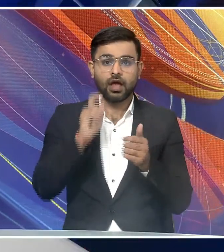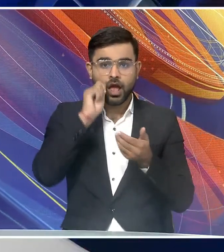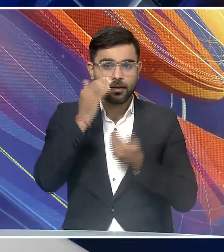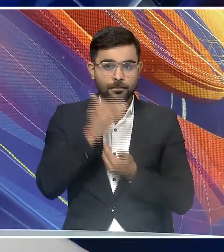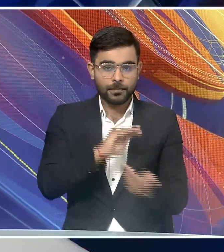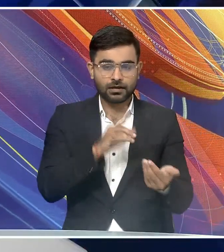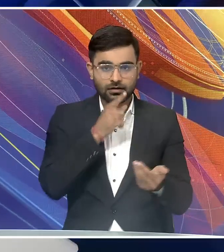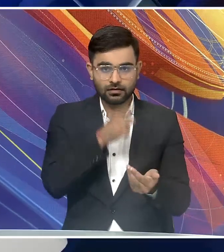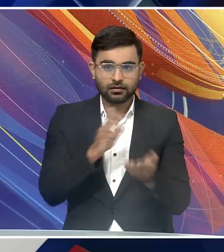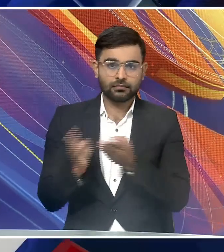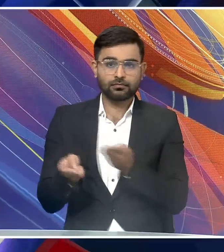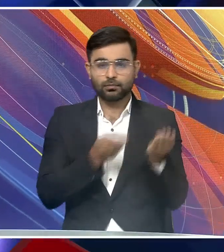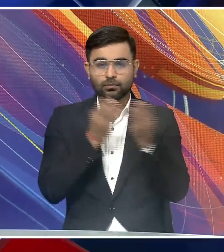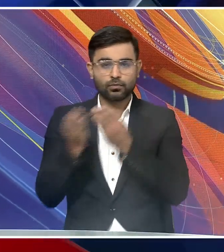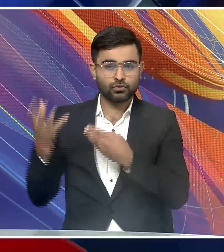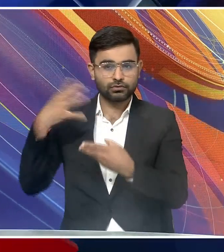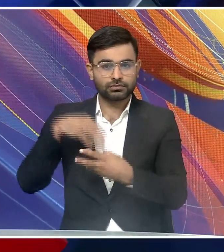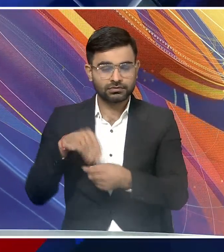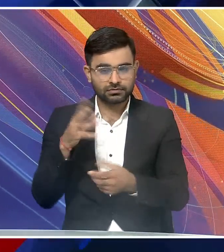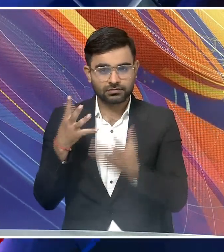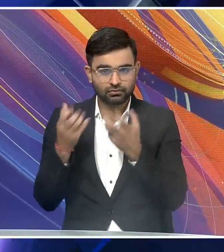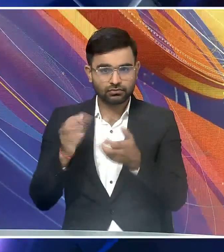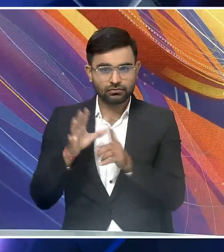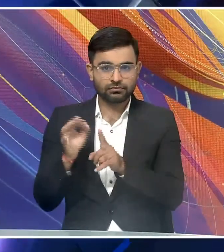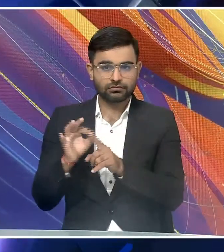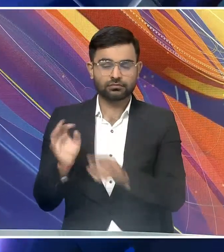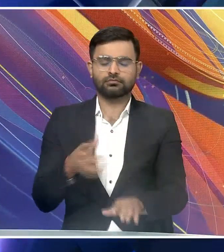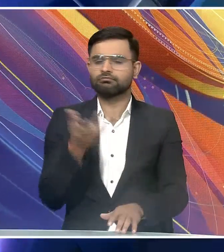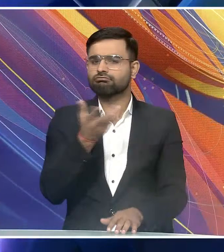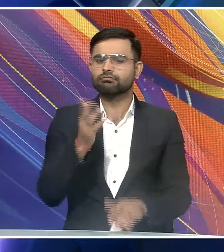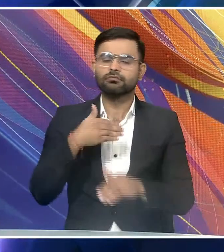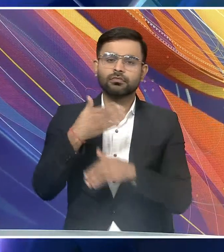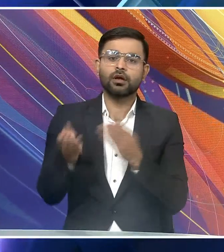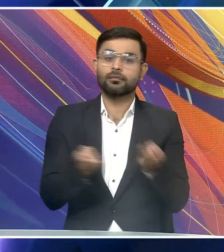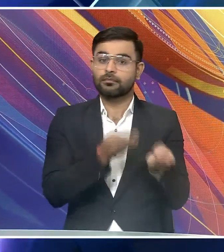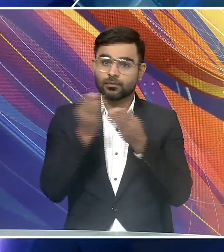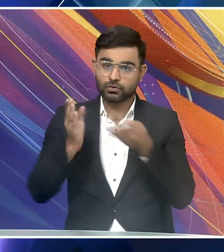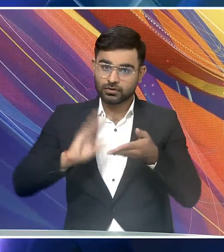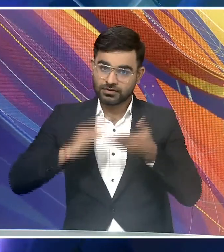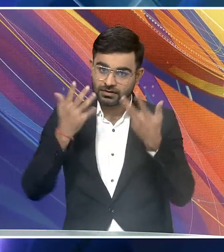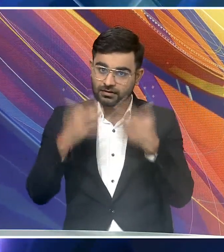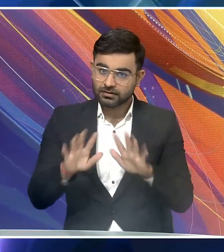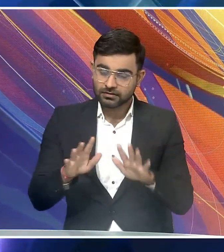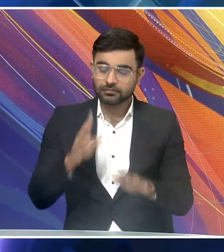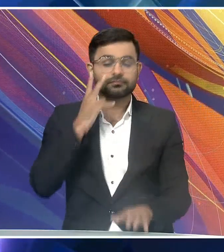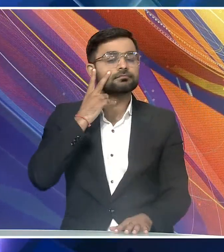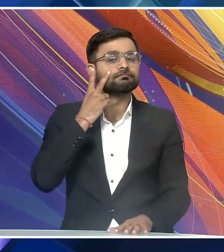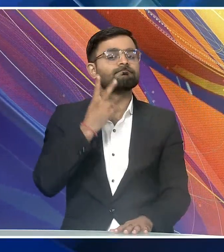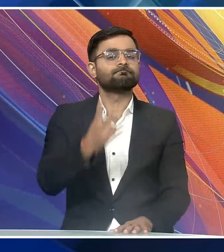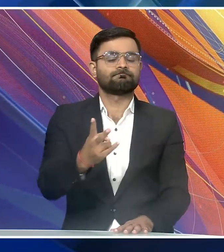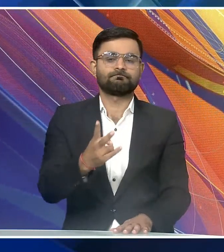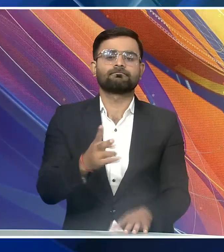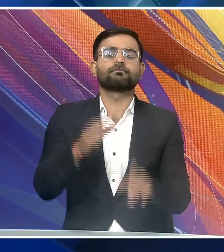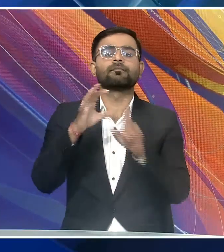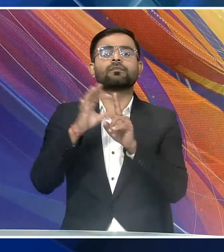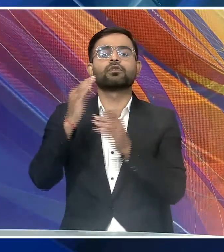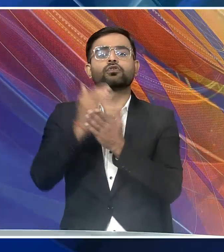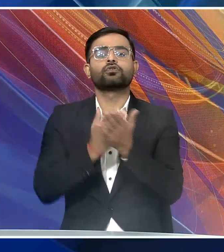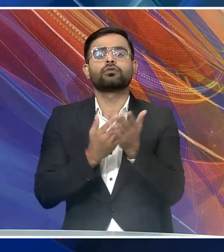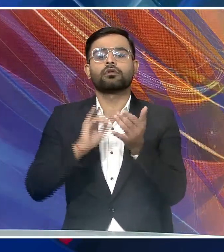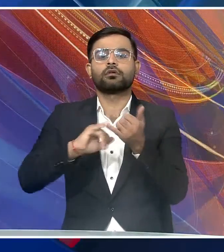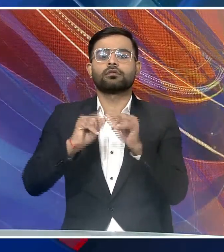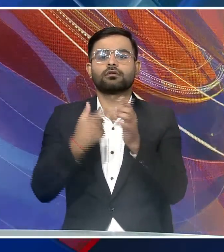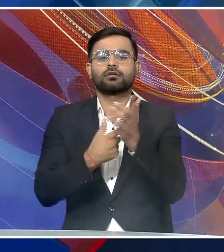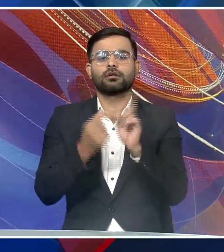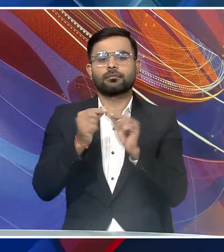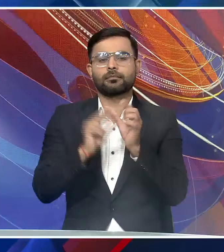शादी पूजा से करना चाहते हैं। तो क्या पूजा की शादी हो पाएगी? ये जानने के लिए देखिए कॉर्पोरेट